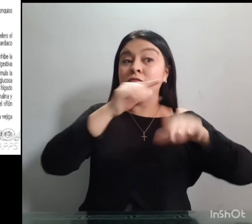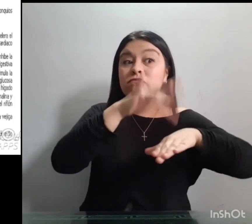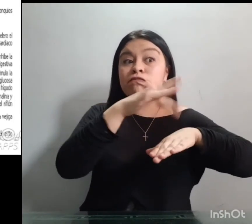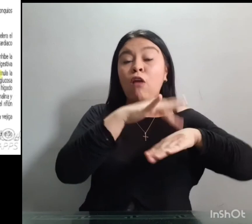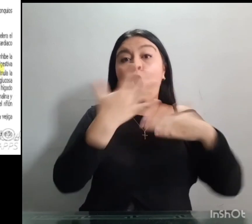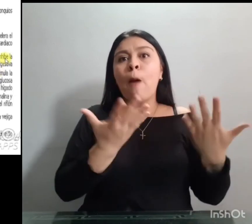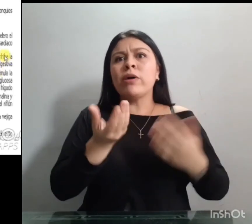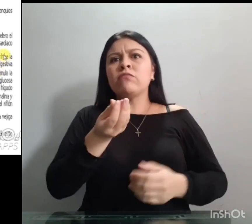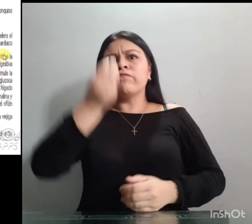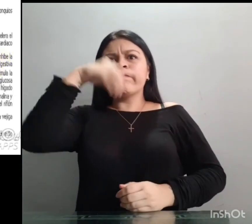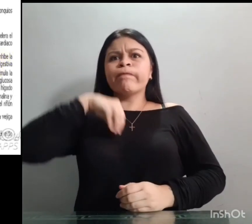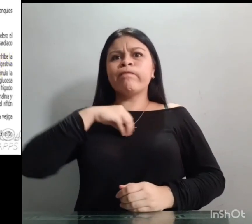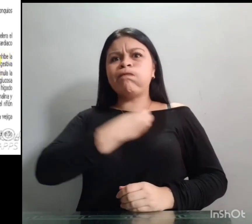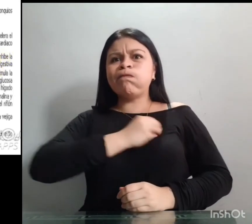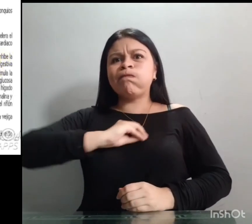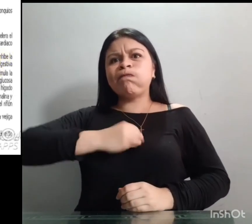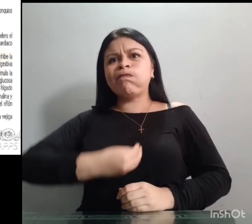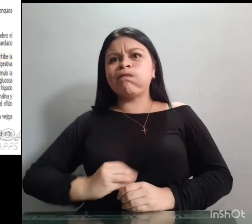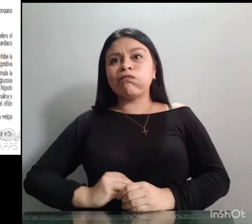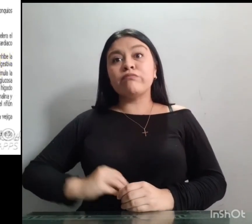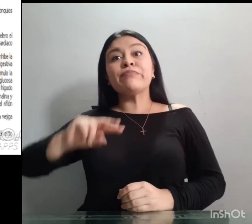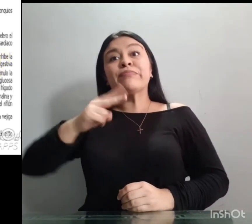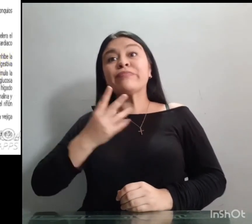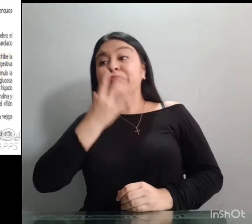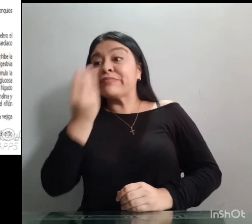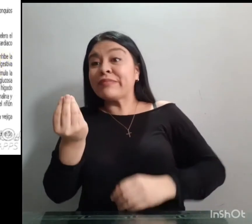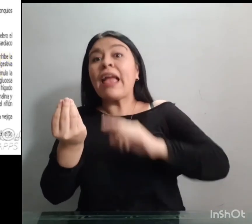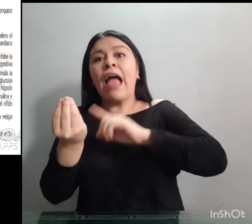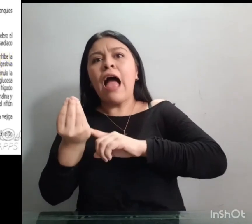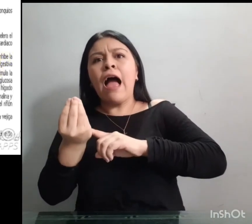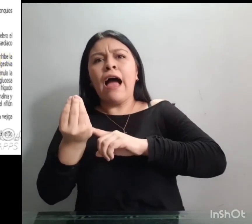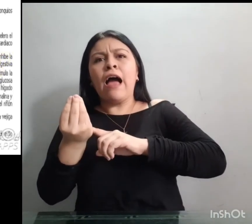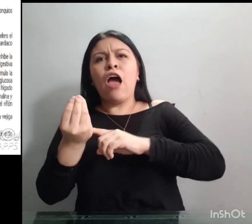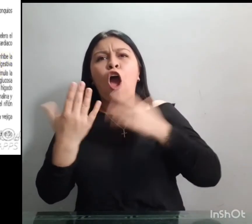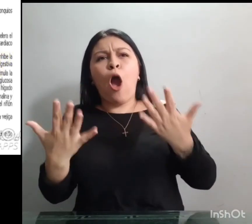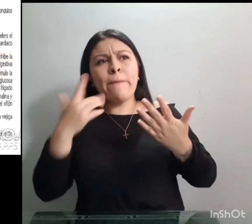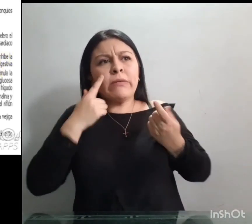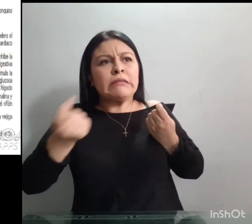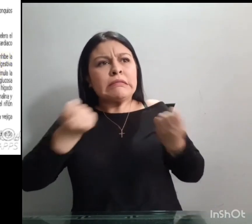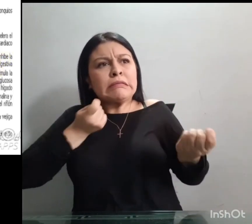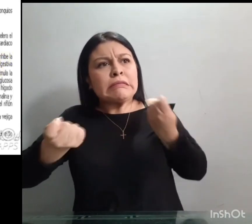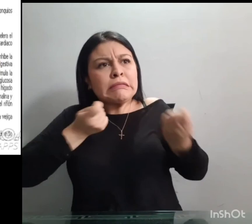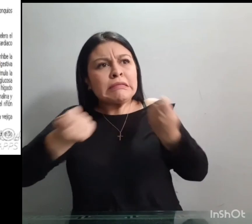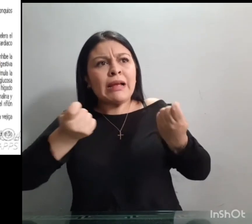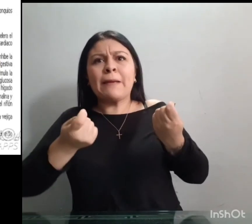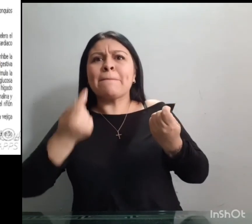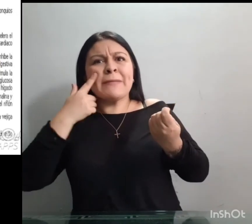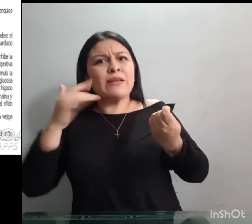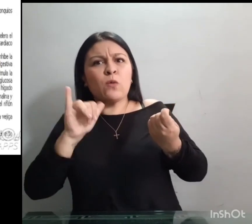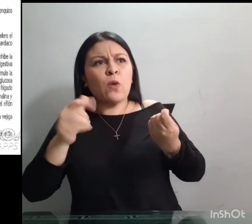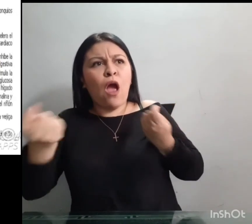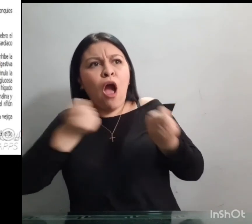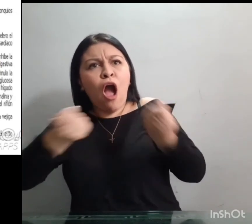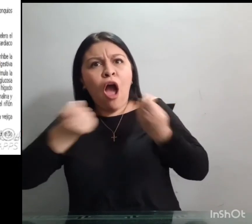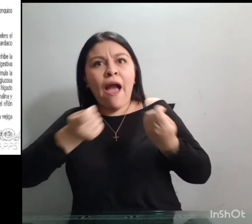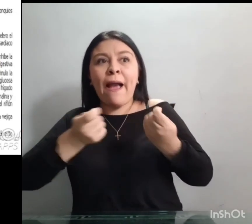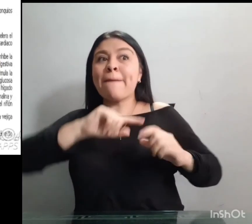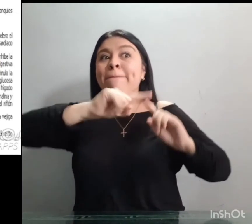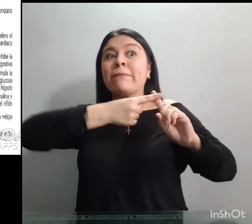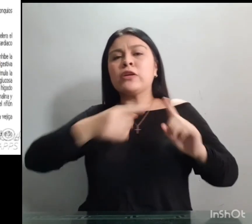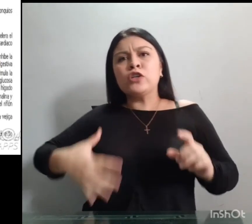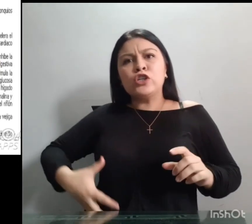digestión y el simpático inhibe esa actividad digestiva. El parasimpático contrae la